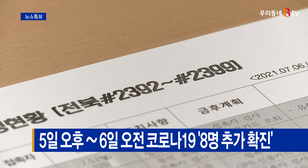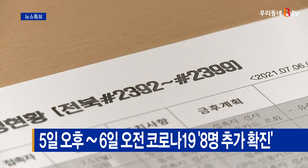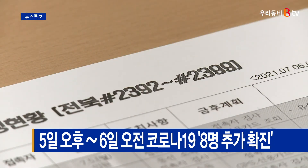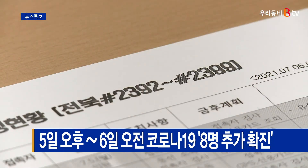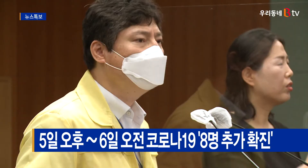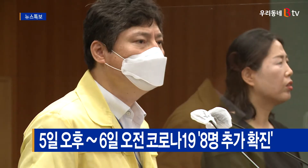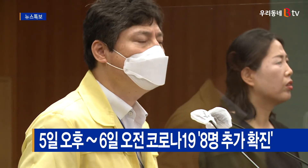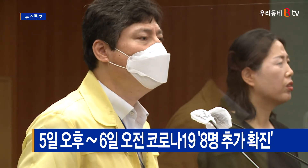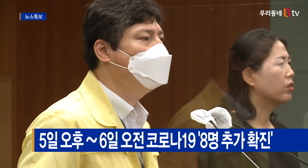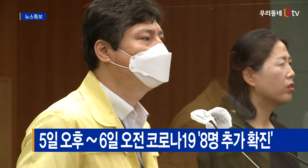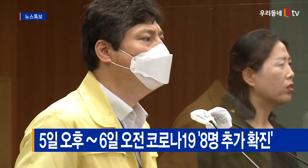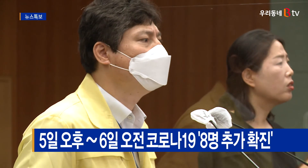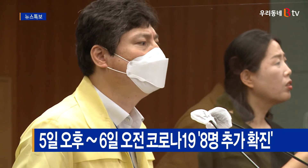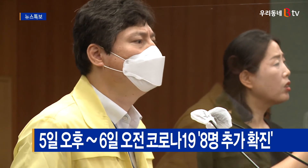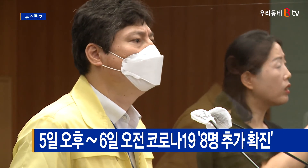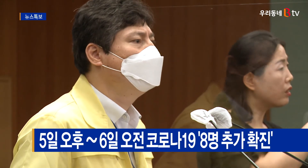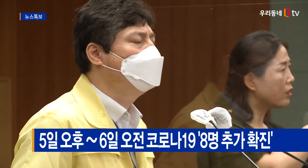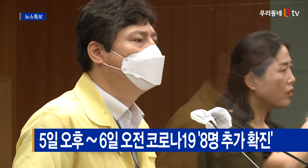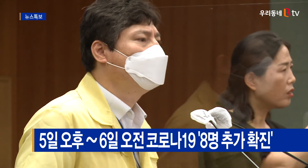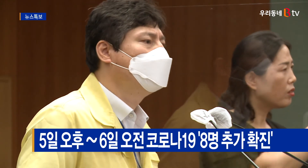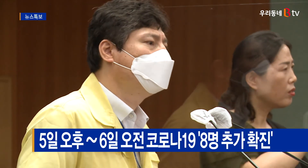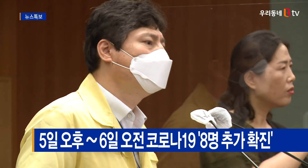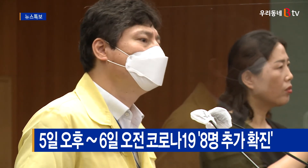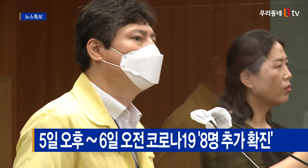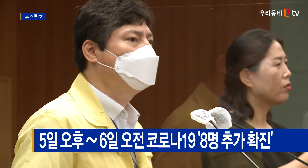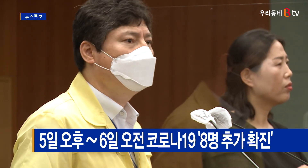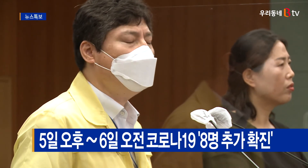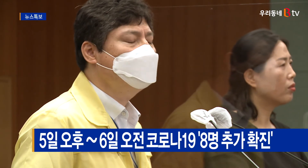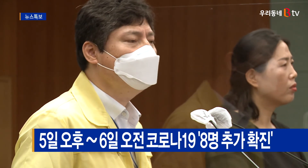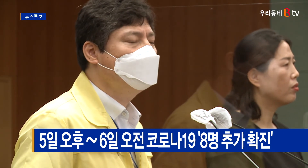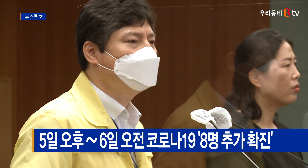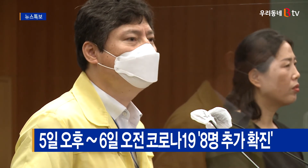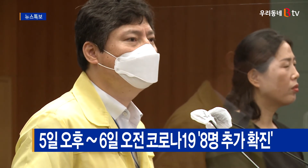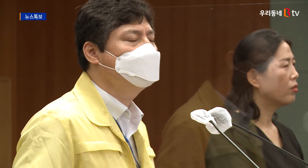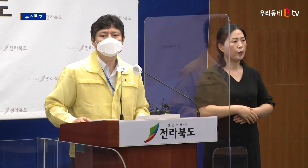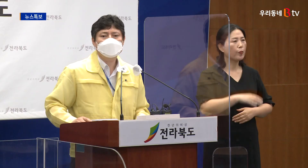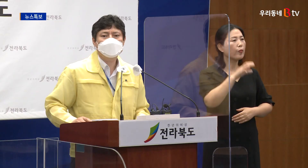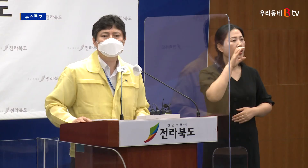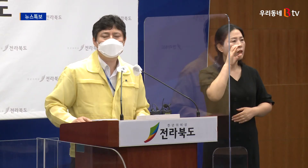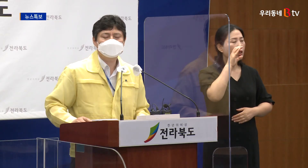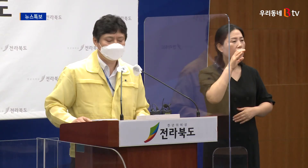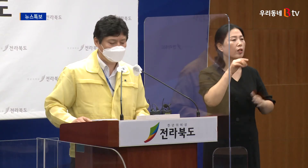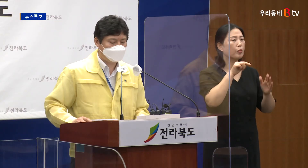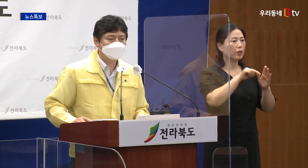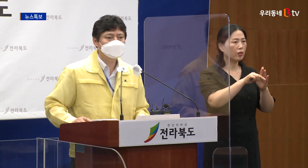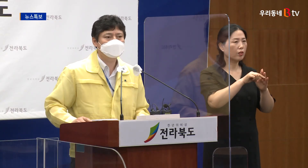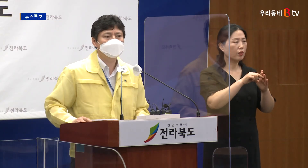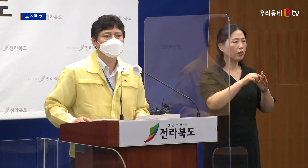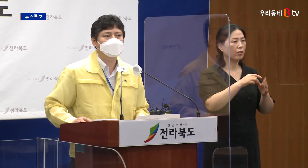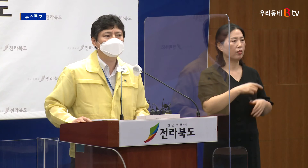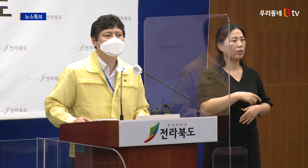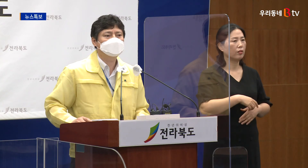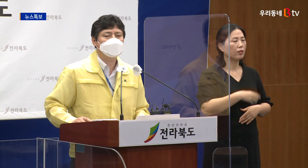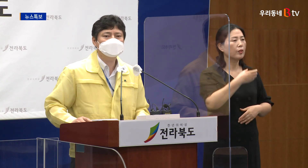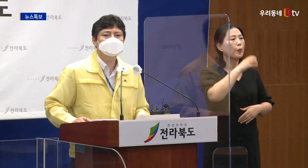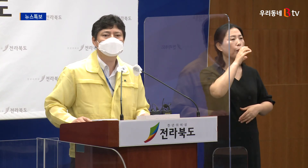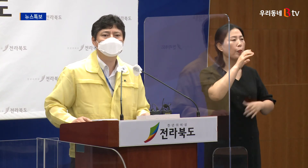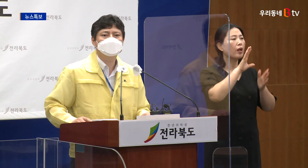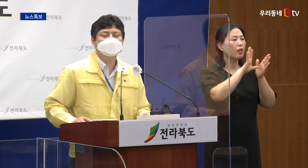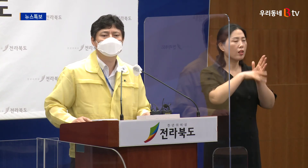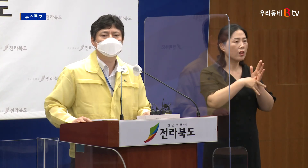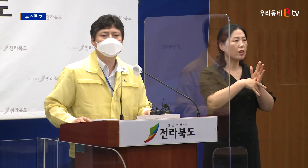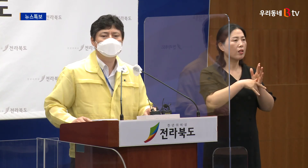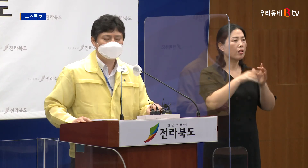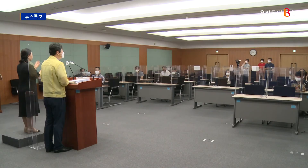17명이 확진된 남원 일상 집단 감염 과 관련해 모두 2천 4백여 명의 검사를 받았고 600 10명이 자가 경의